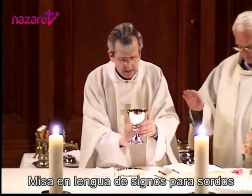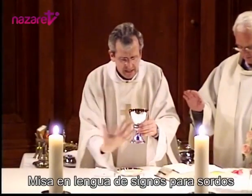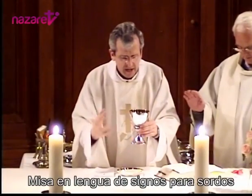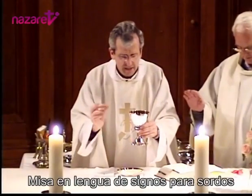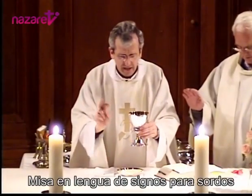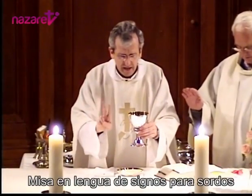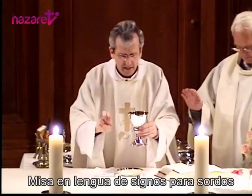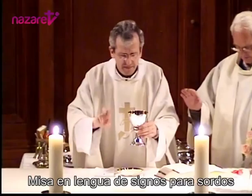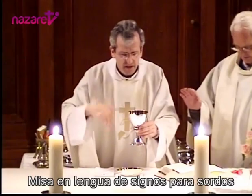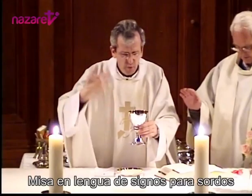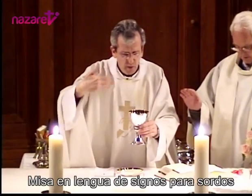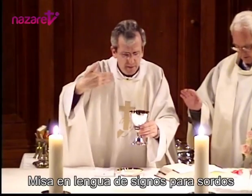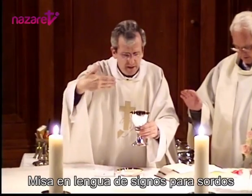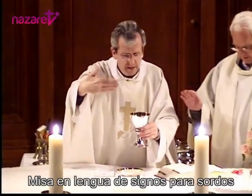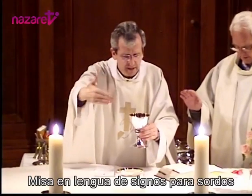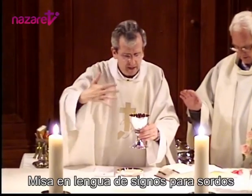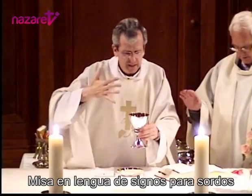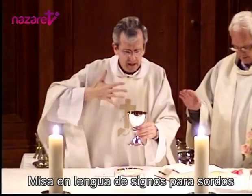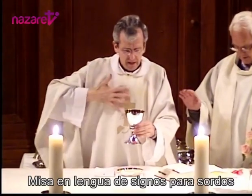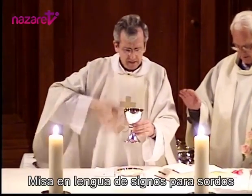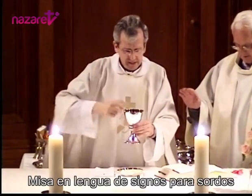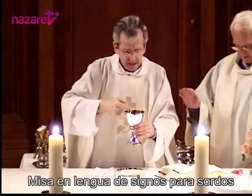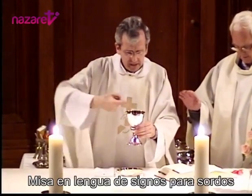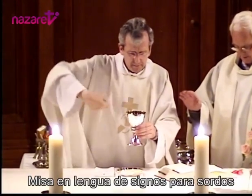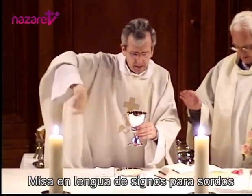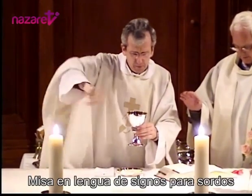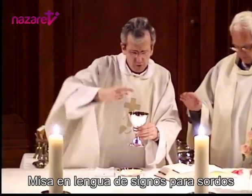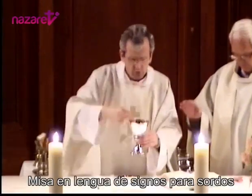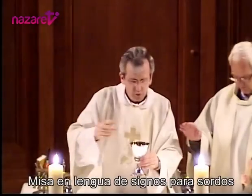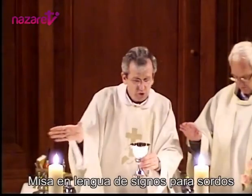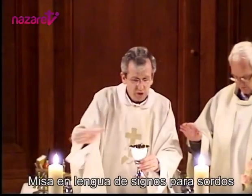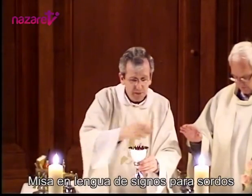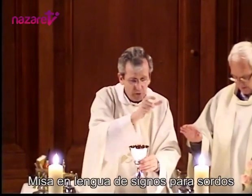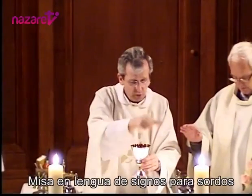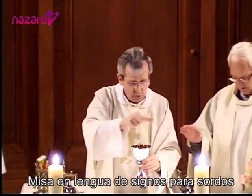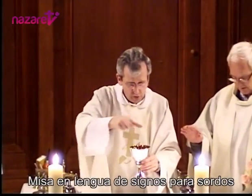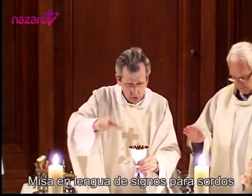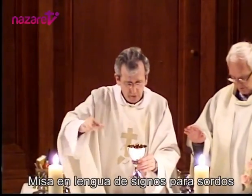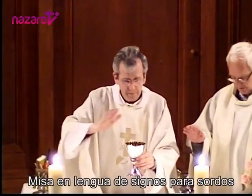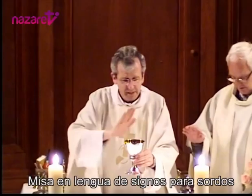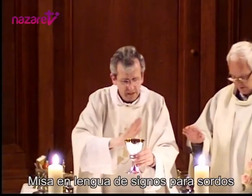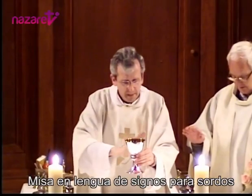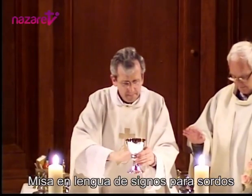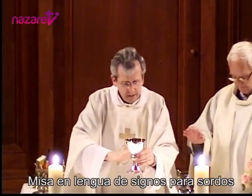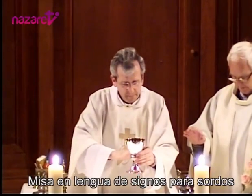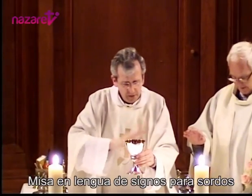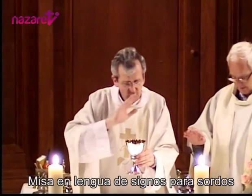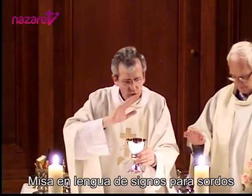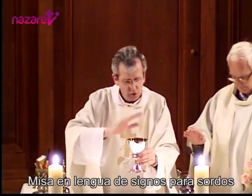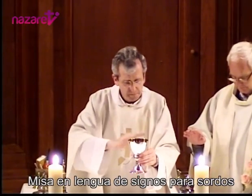sangre de la alianza nueva y eterna, que será derramada por vosotros y por todos los hombres para el perdón de los